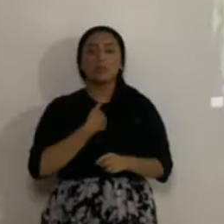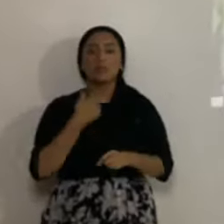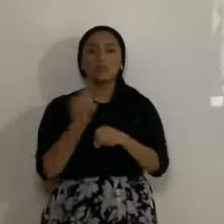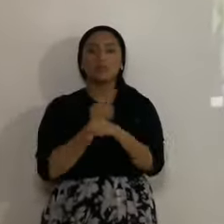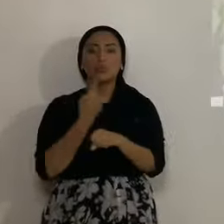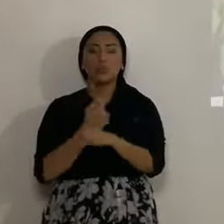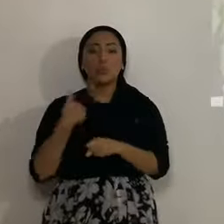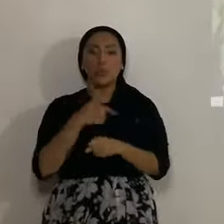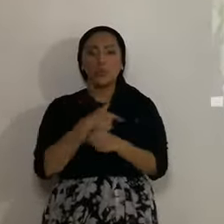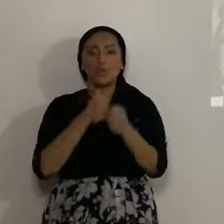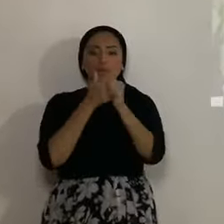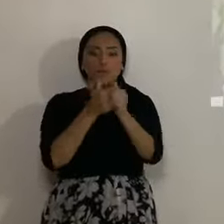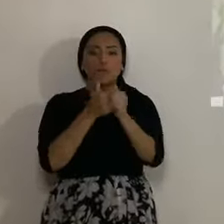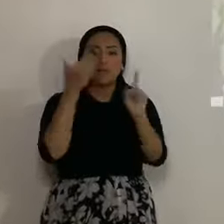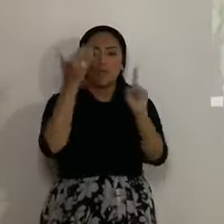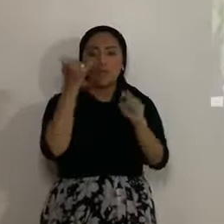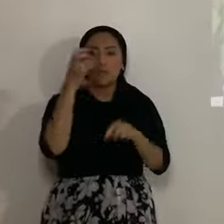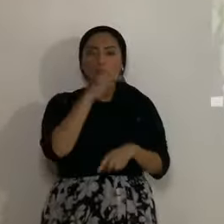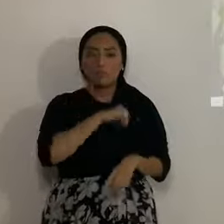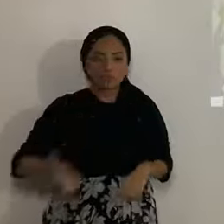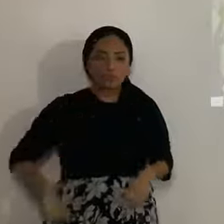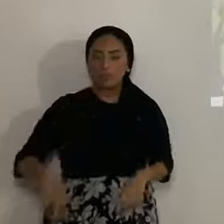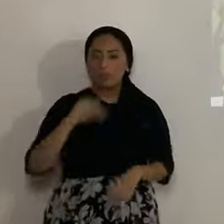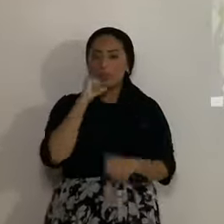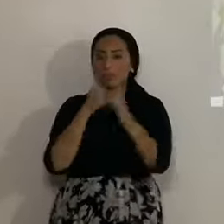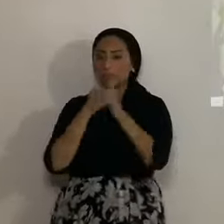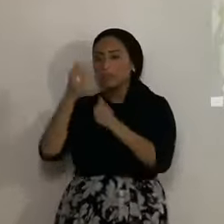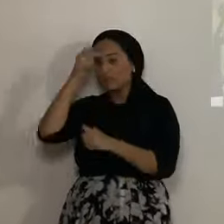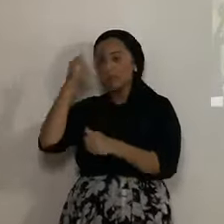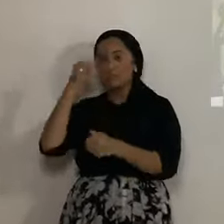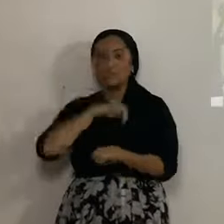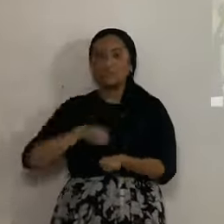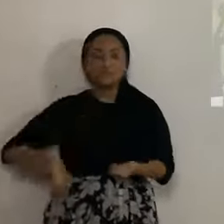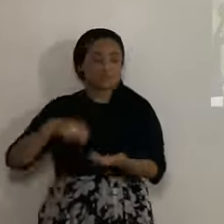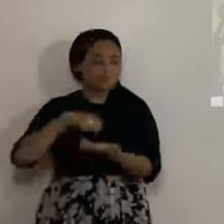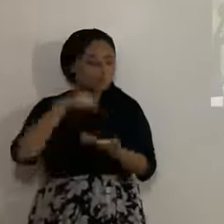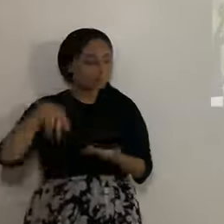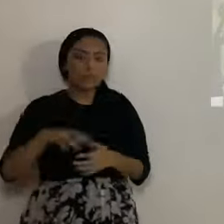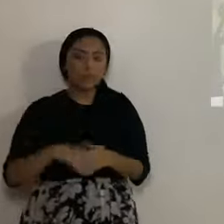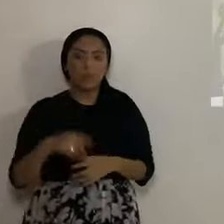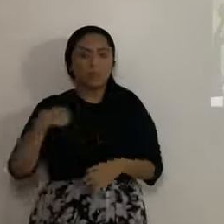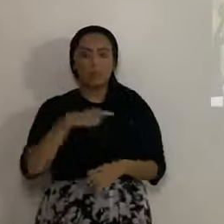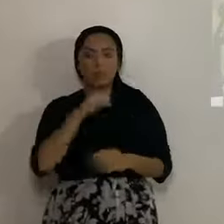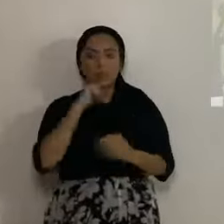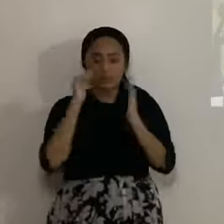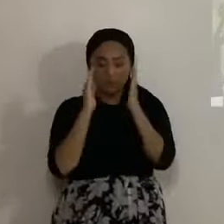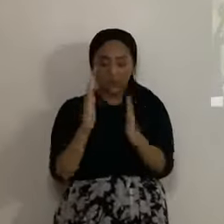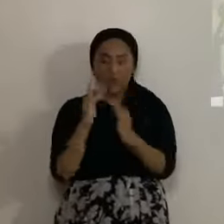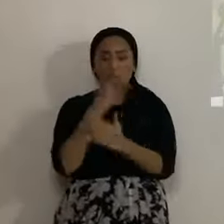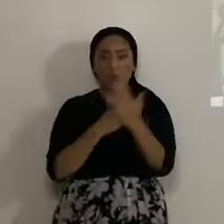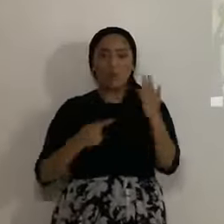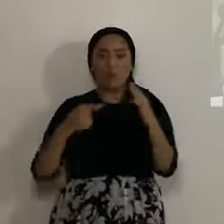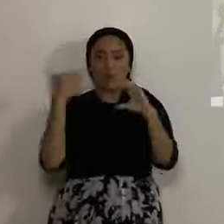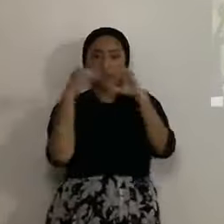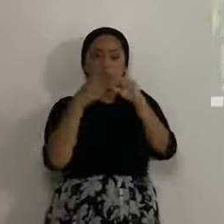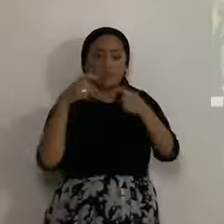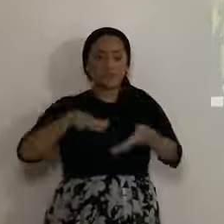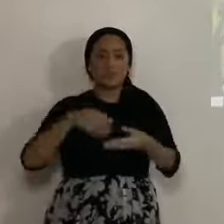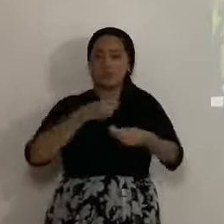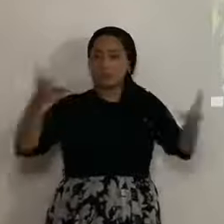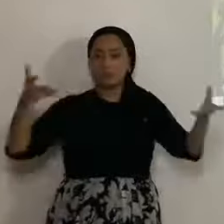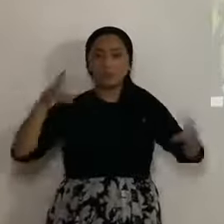Nosotros nos guiamos por Yasu HaMashiach, no nos guiamos por lo que diga el diablo, Yasu HaMashiach le reprenda. No nos guiamos por lo que digan los mensajeros de la muerte,